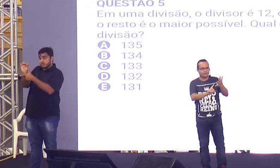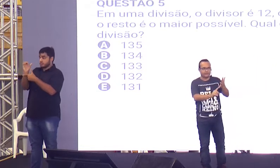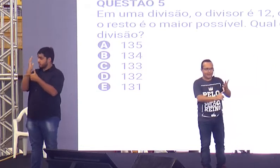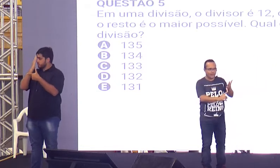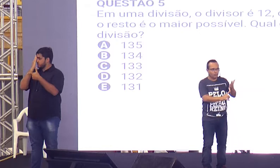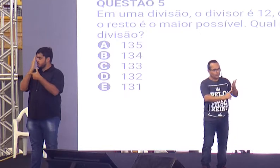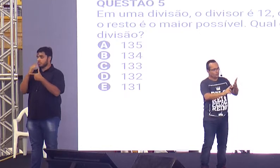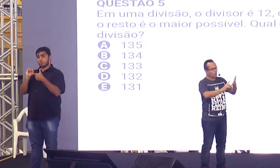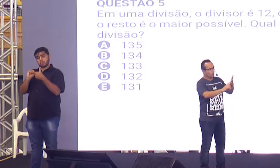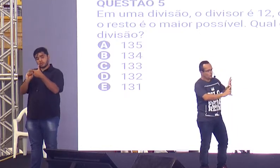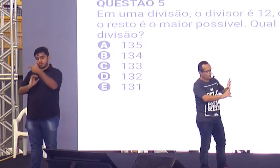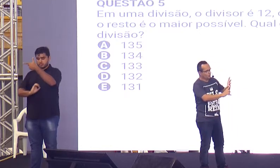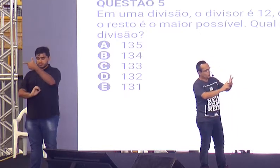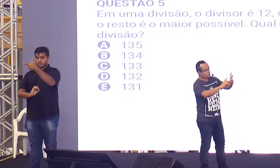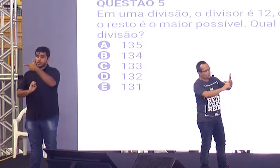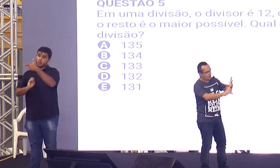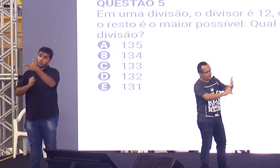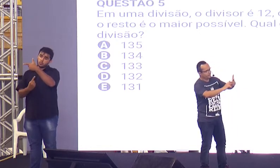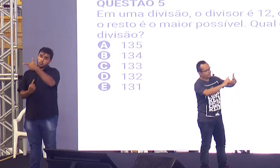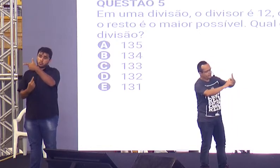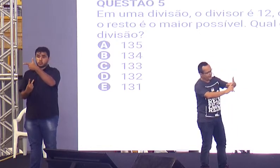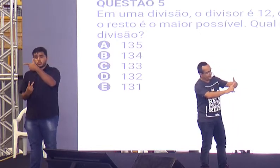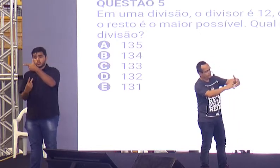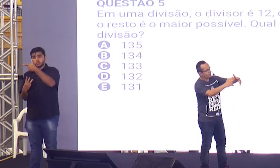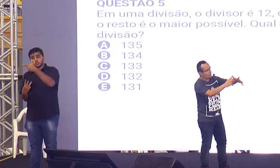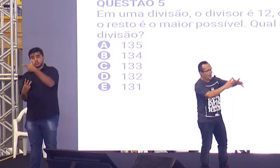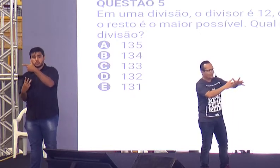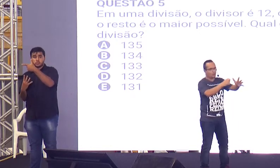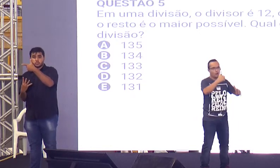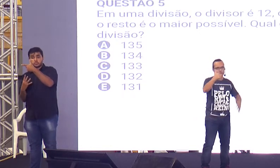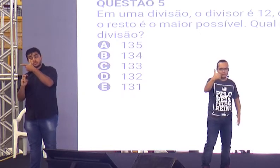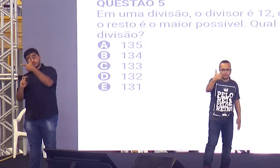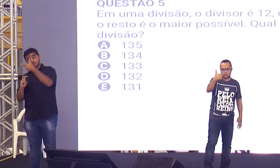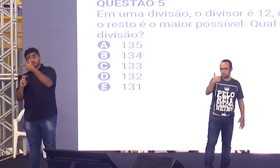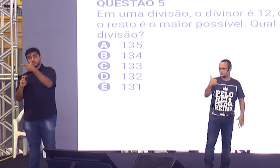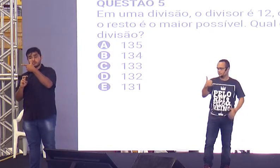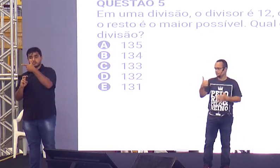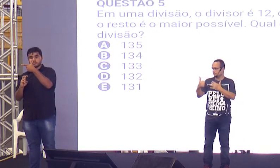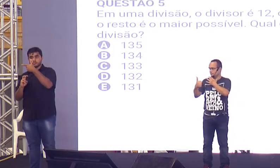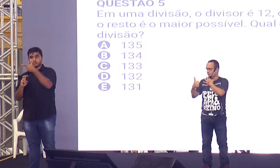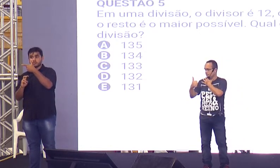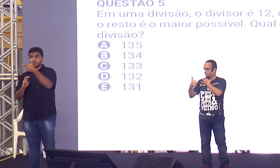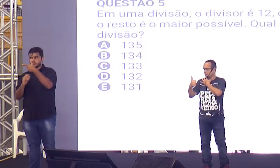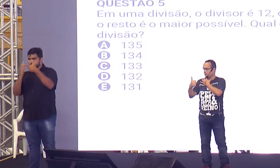ser 0, 1, 2, 3, 4 ou 5.